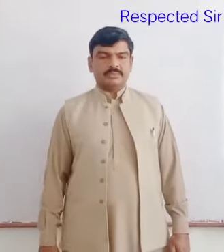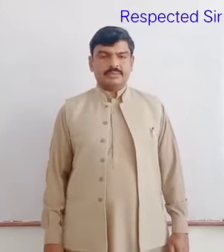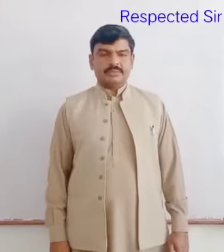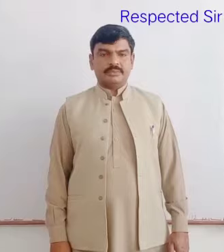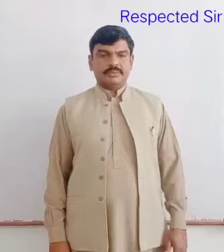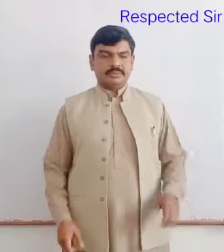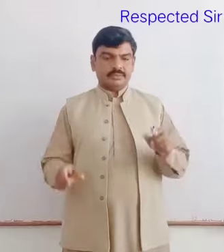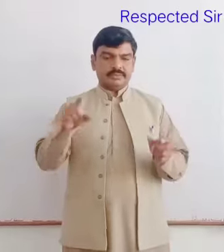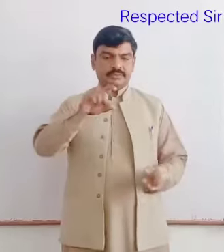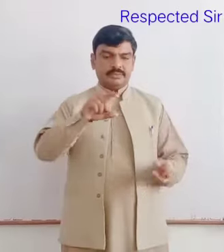तजुर्बा,